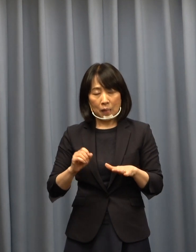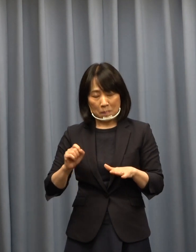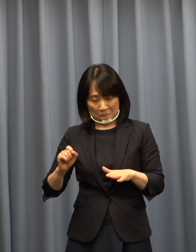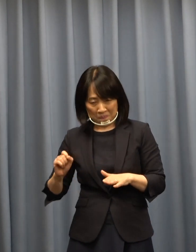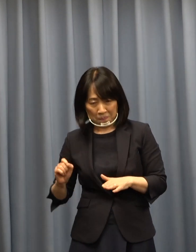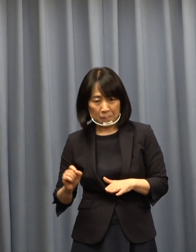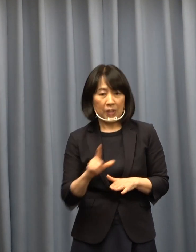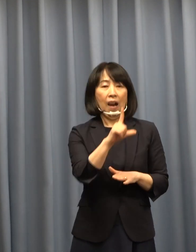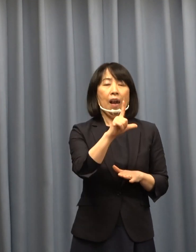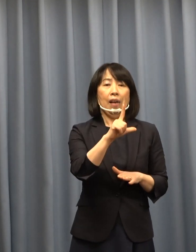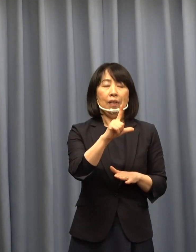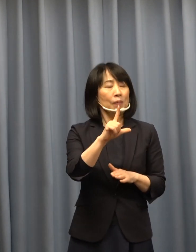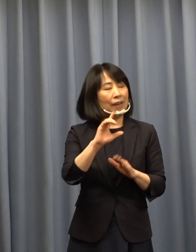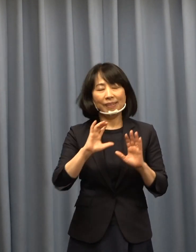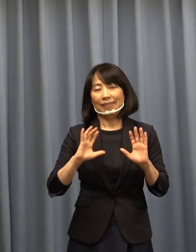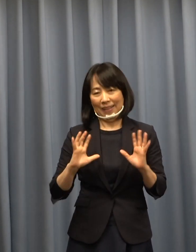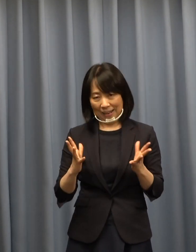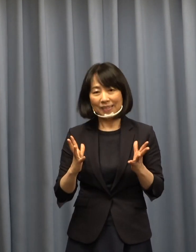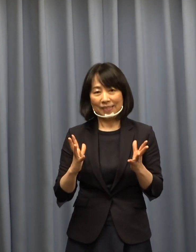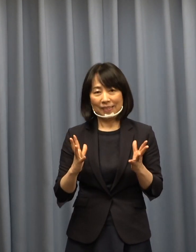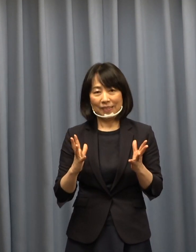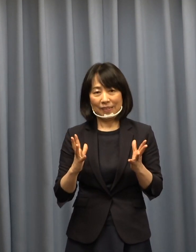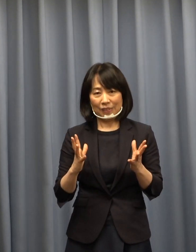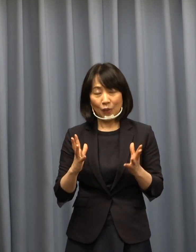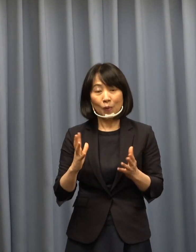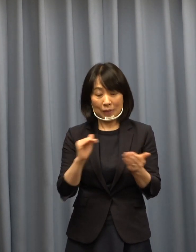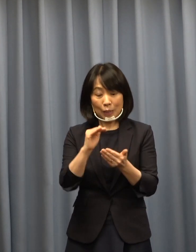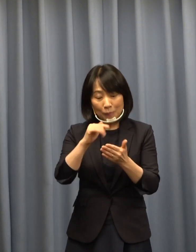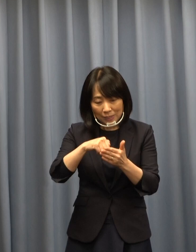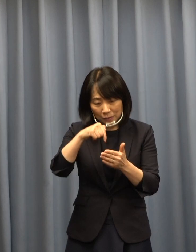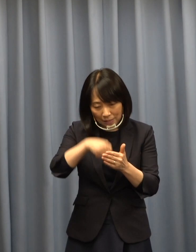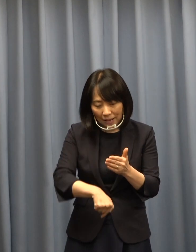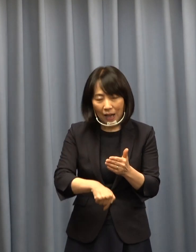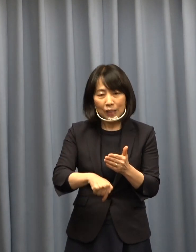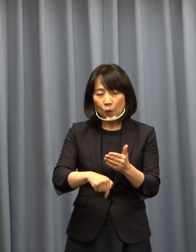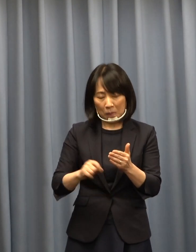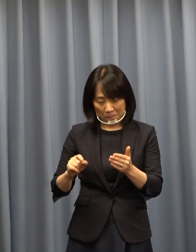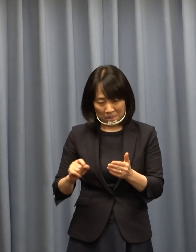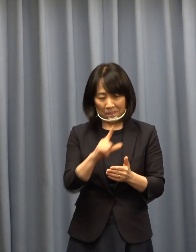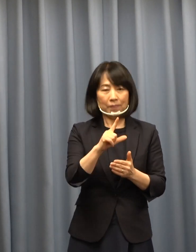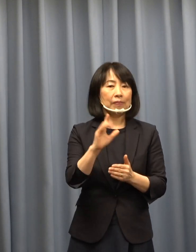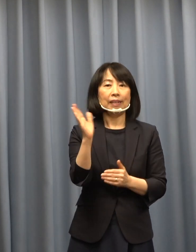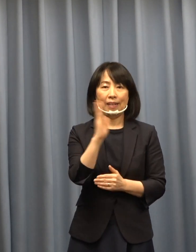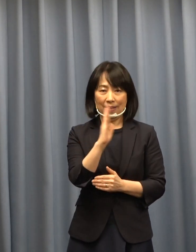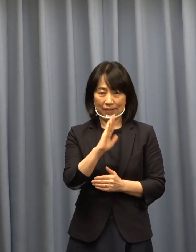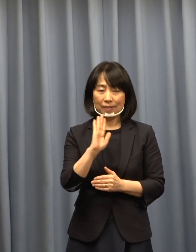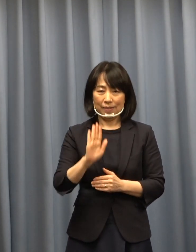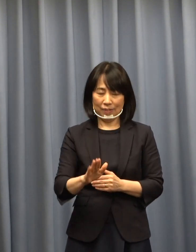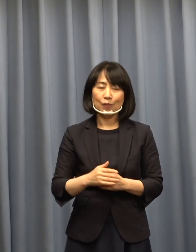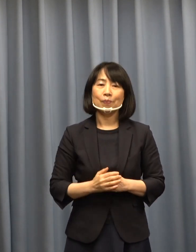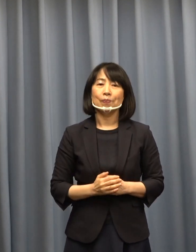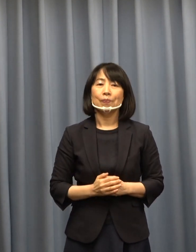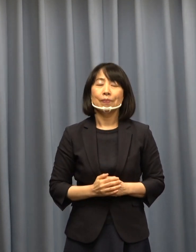な新規陽性者の拡大というものは埼玉県では今のところ起こっていません。ただ